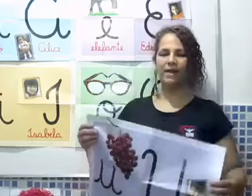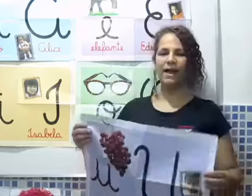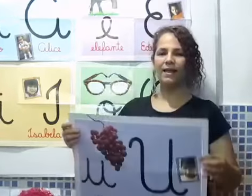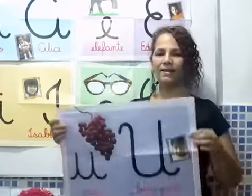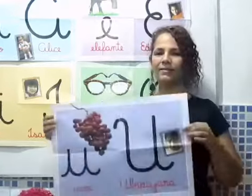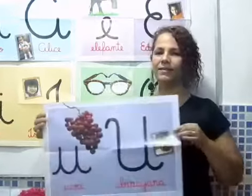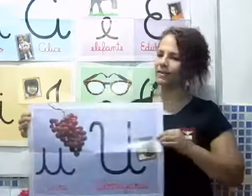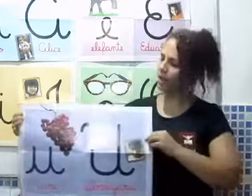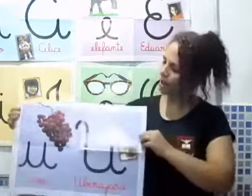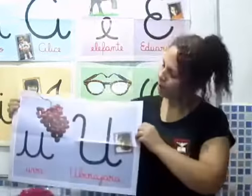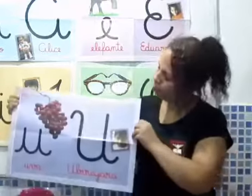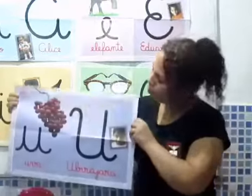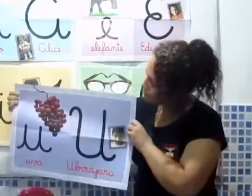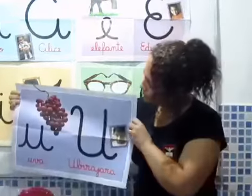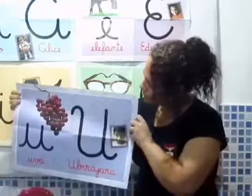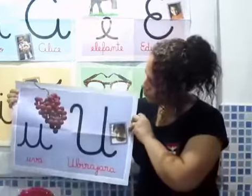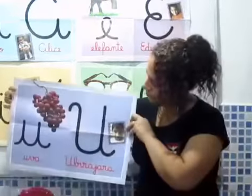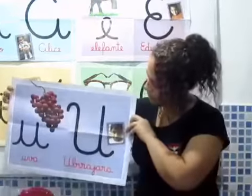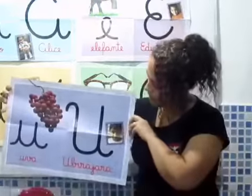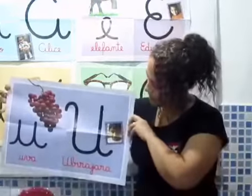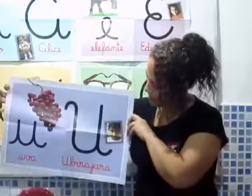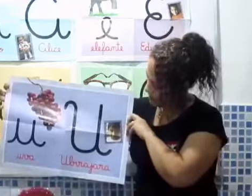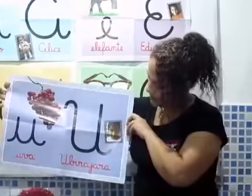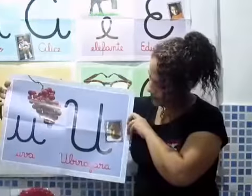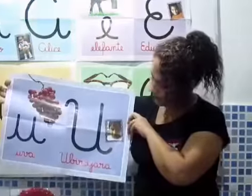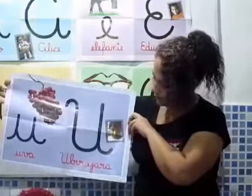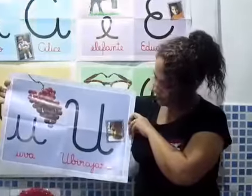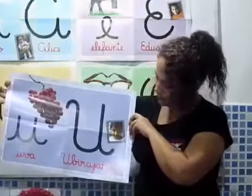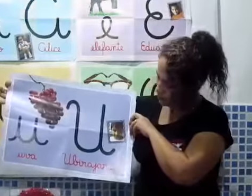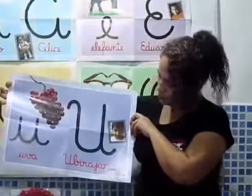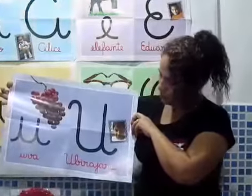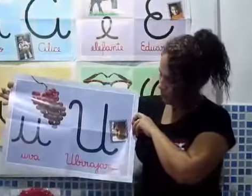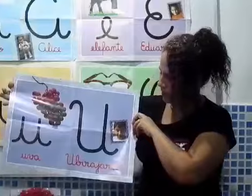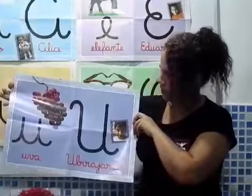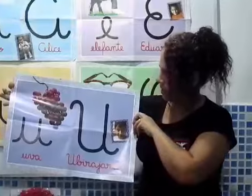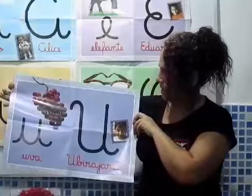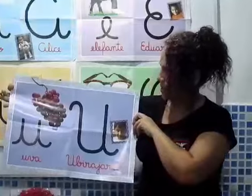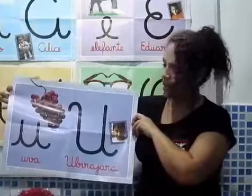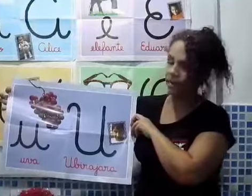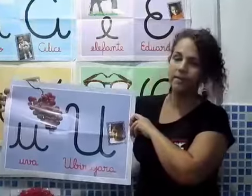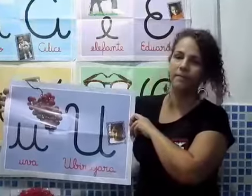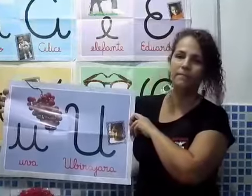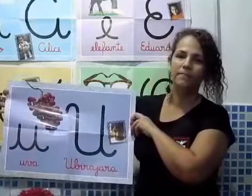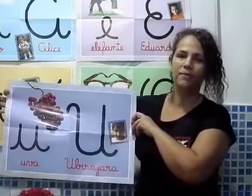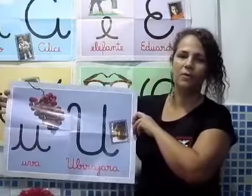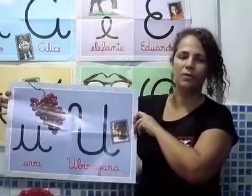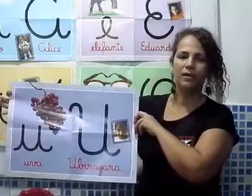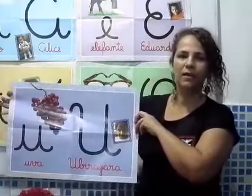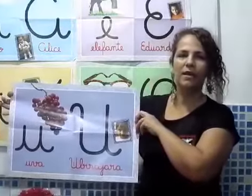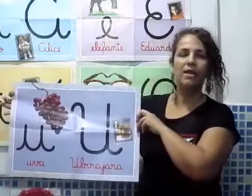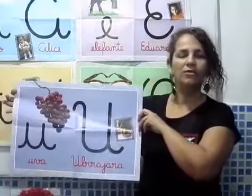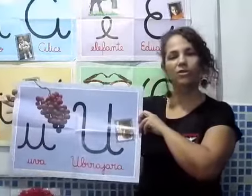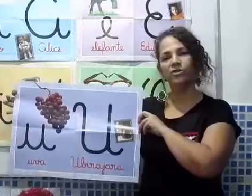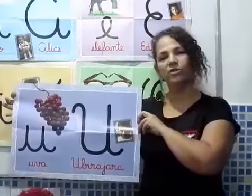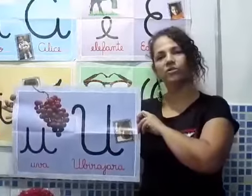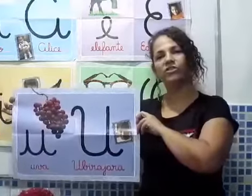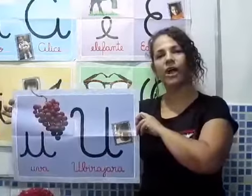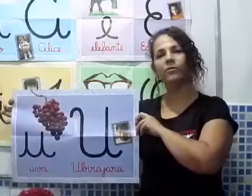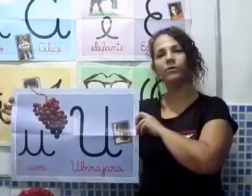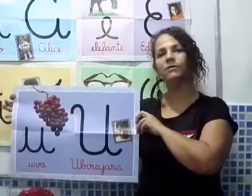a letrinha U de uva e U de ubirajara, ok? Nós já